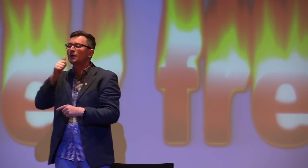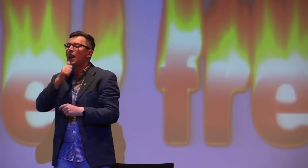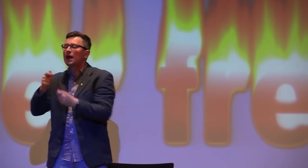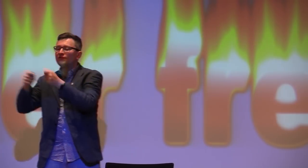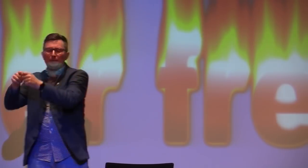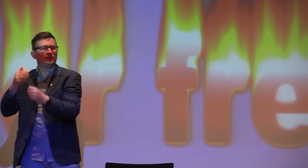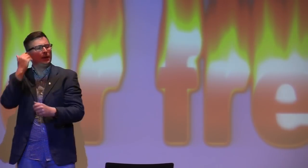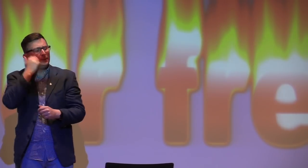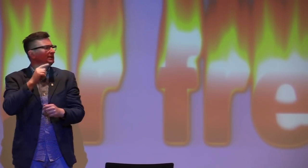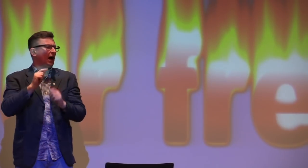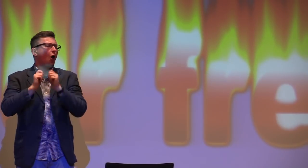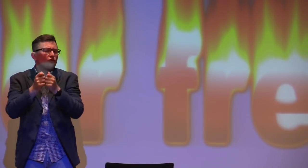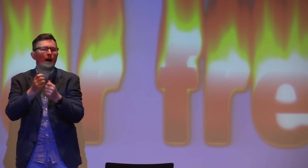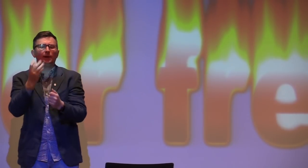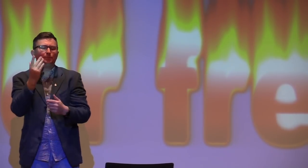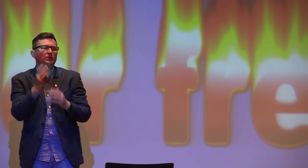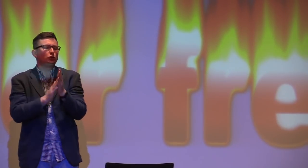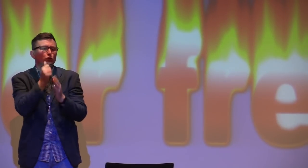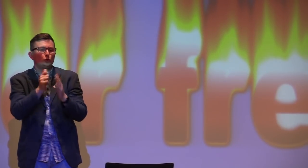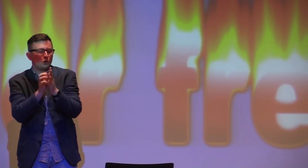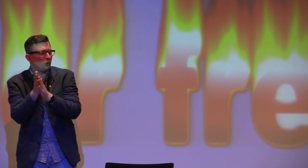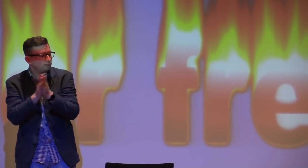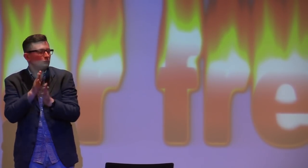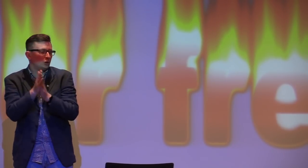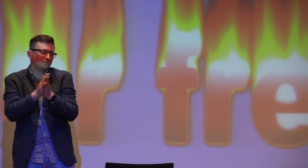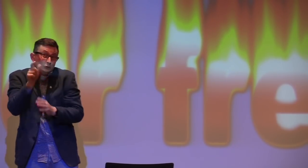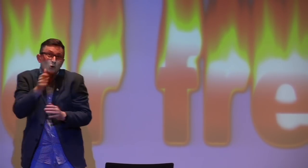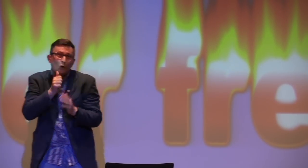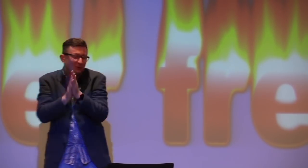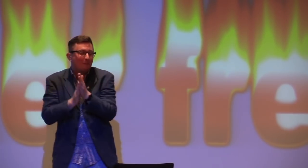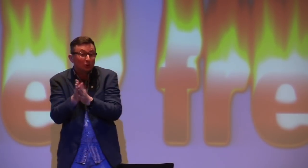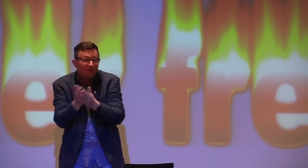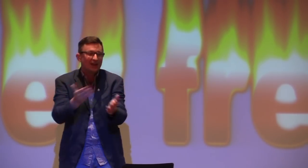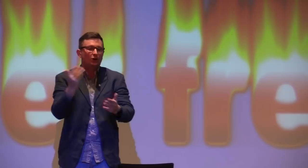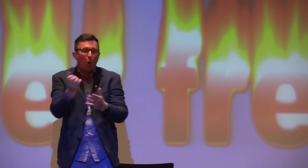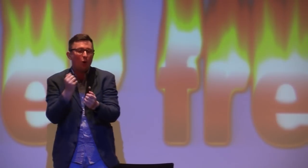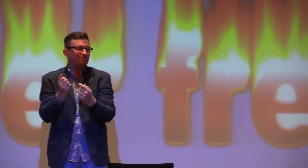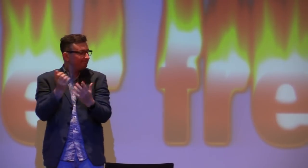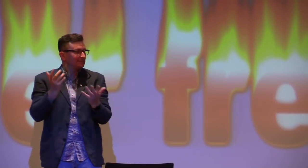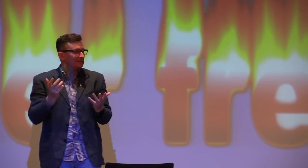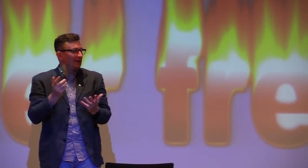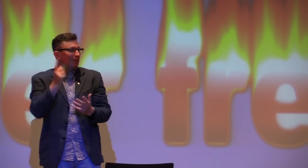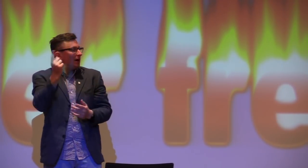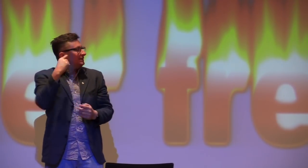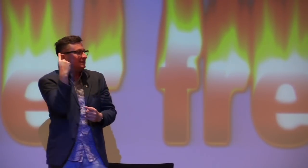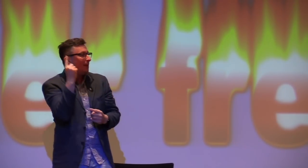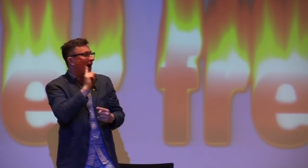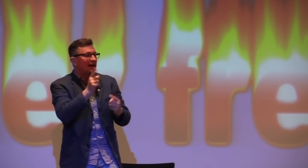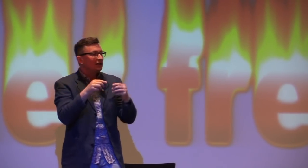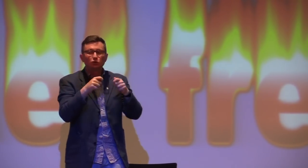und Fahrtkosten etc. ja nicht gezahlt werden müssen von diesen Teilnehmern. Aber ich verstehe es nicht, warum es nicht dann irgendwie